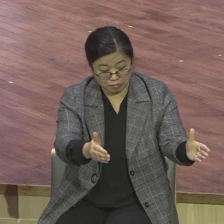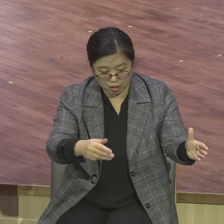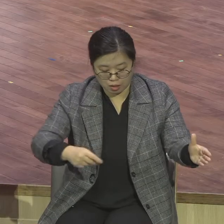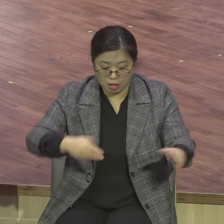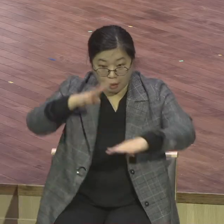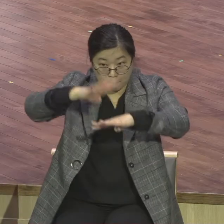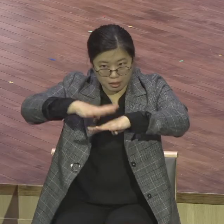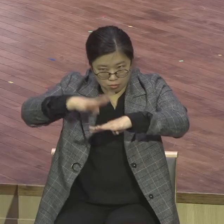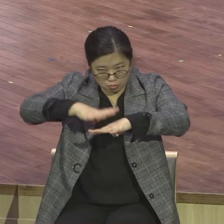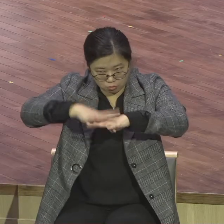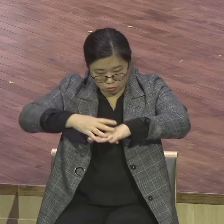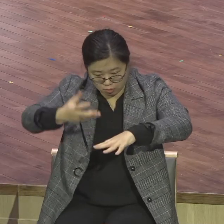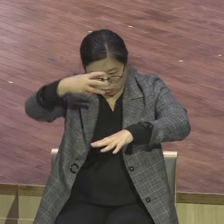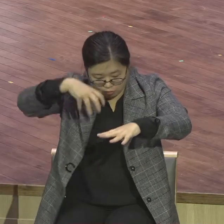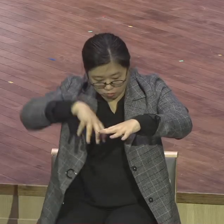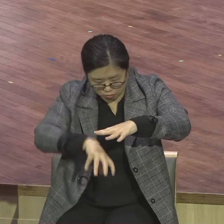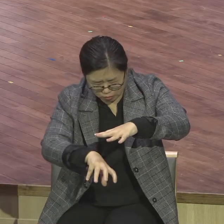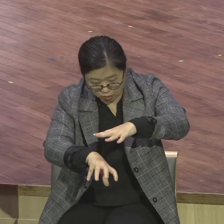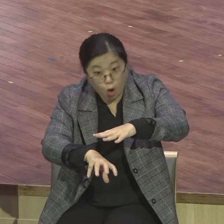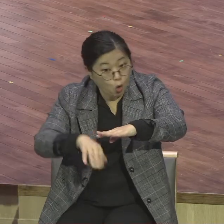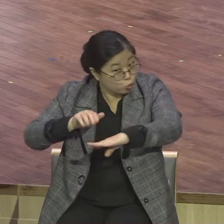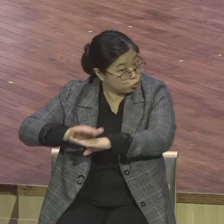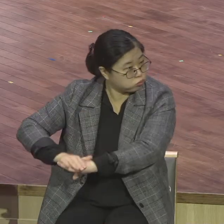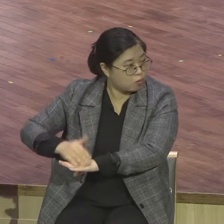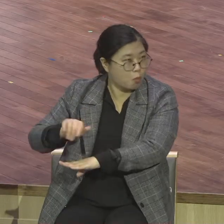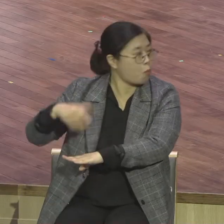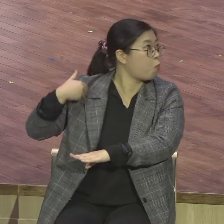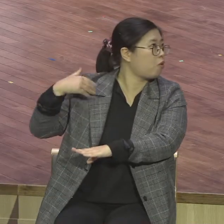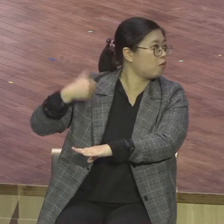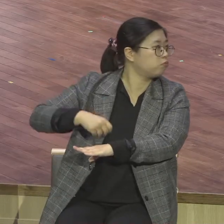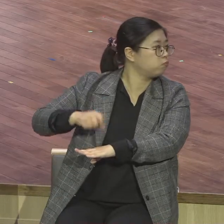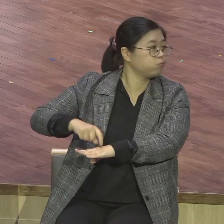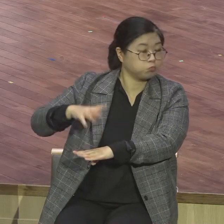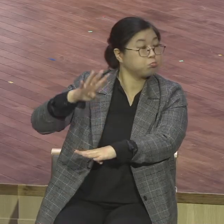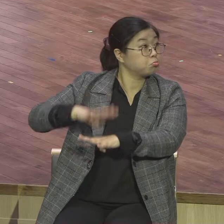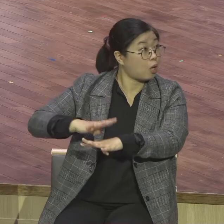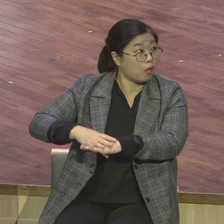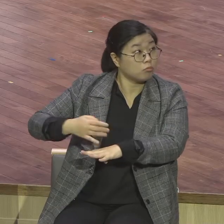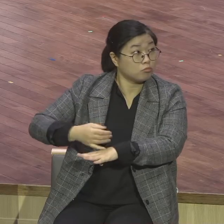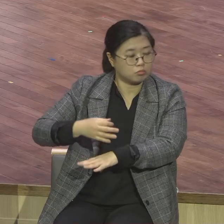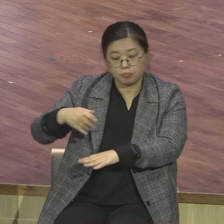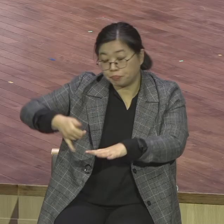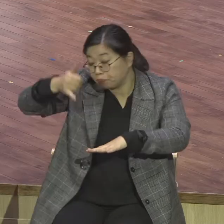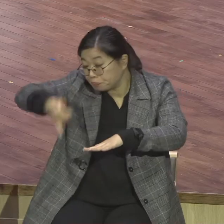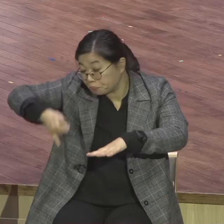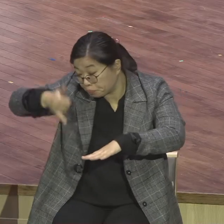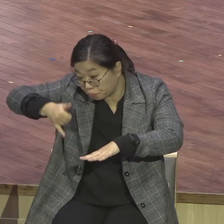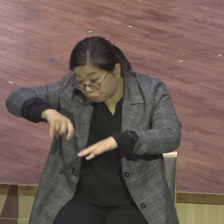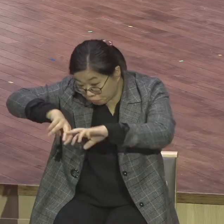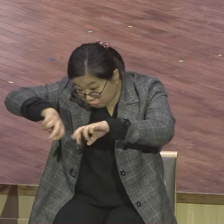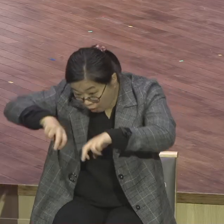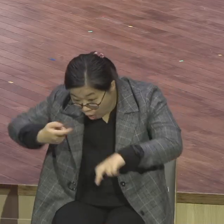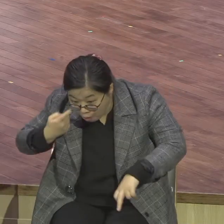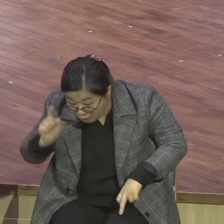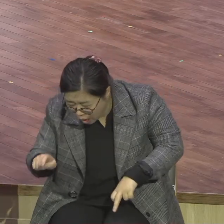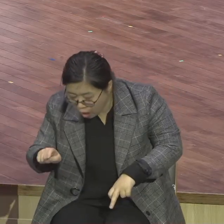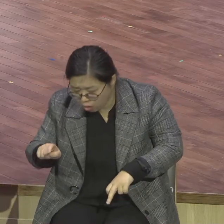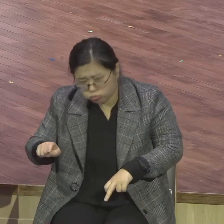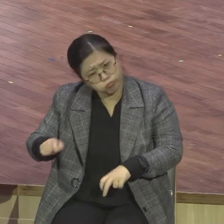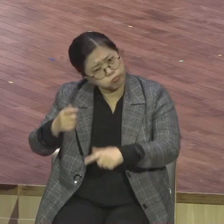그걸 샀다. 전부 다 들어서 예수님의 비유의 말씀이. 여러분 잘